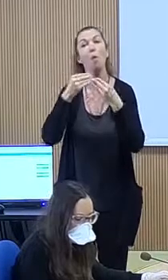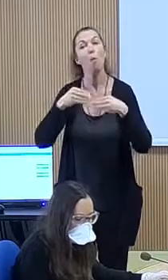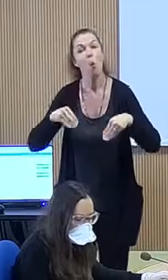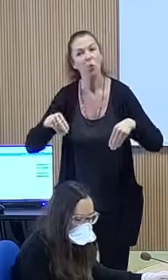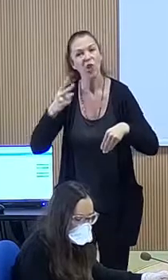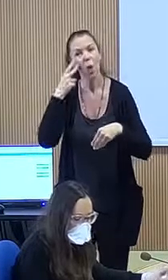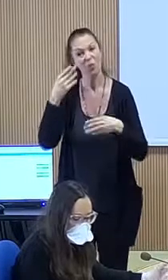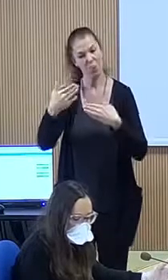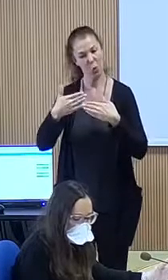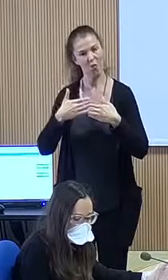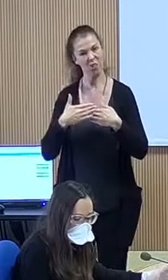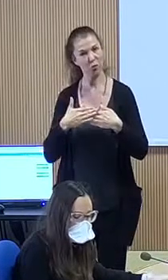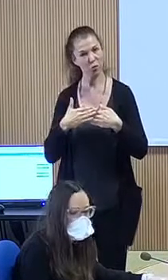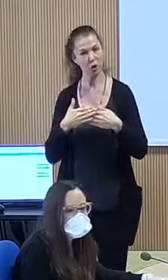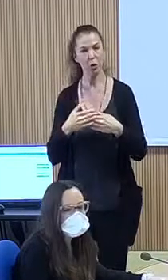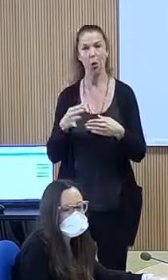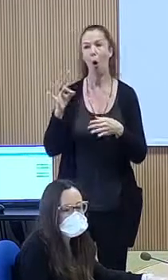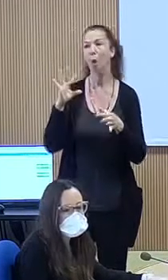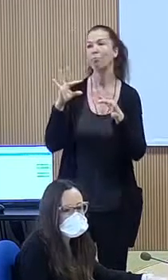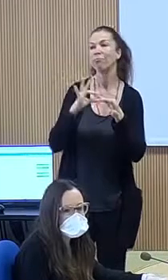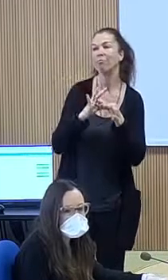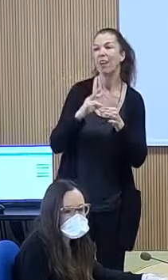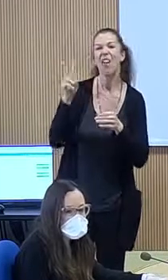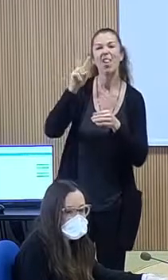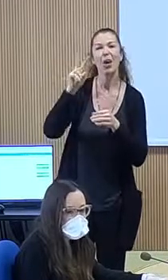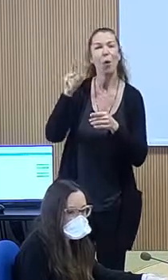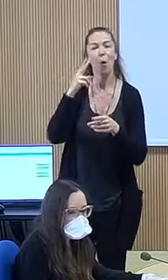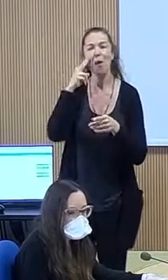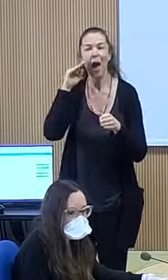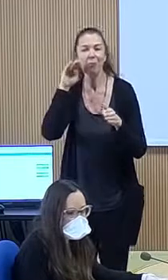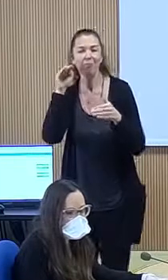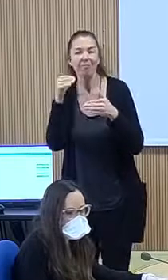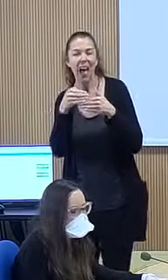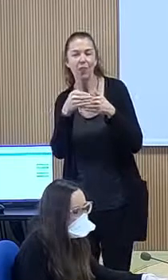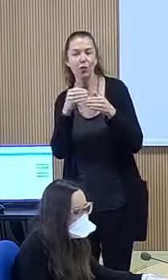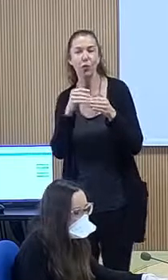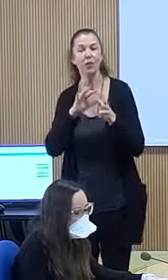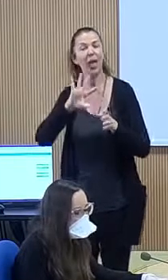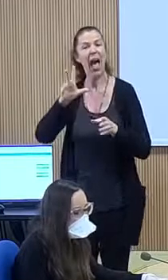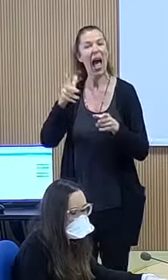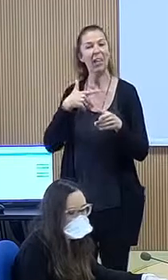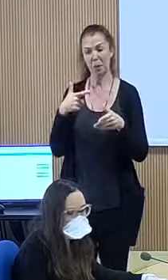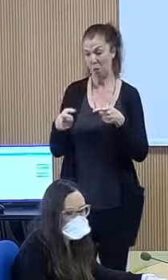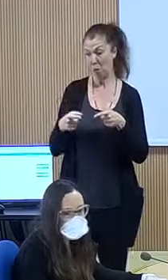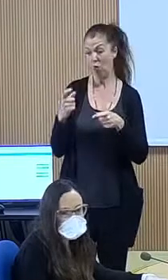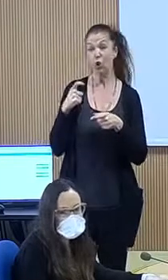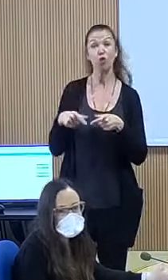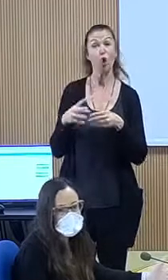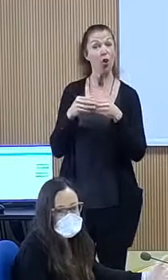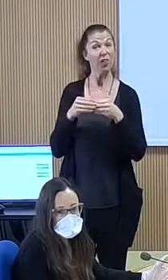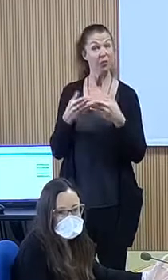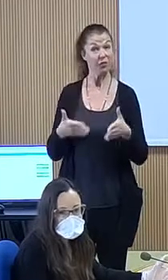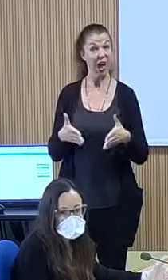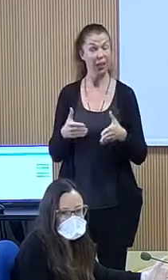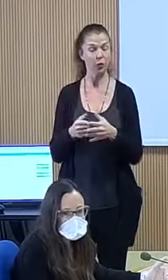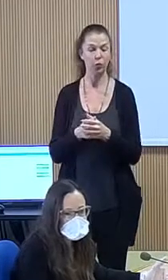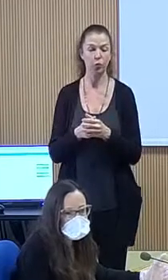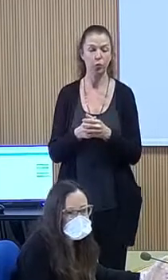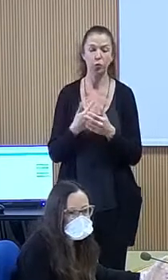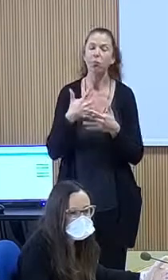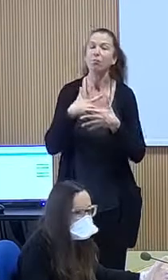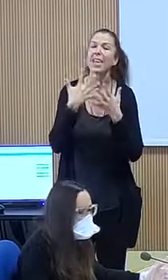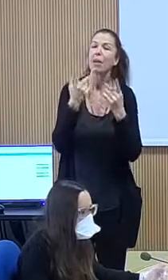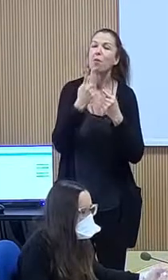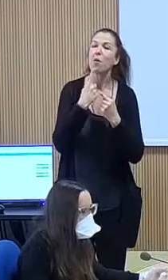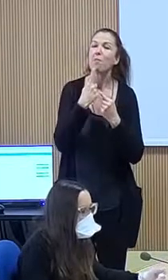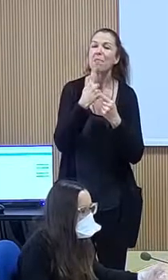altre legate alla verona nascosta altri sono stati proprio realizzati in questi giorni e quindi chiaramente proprio per la necessità di non poter